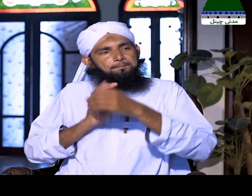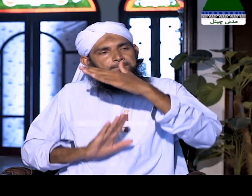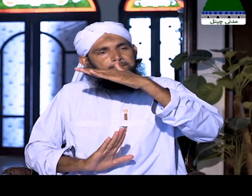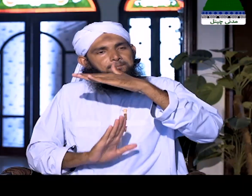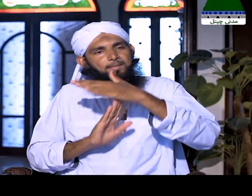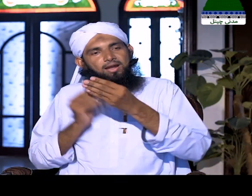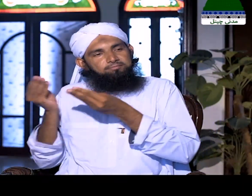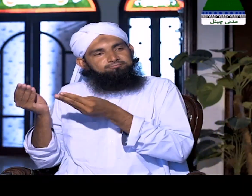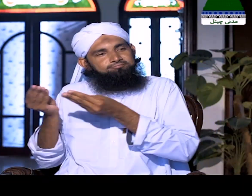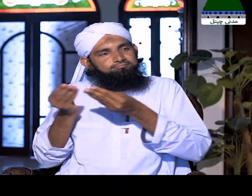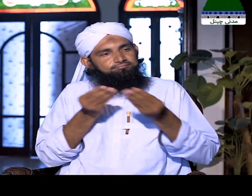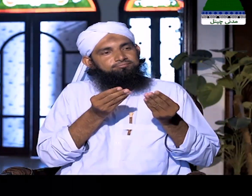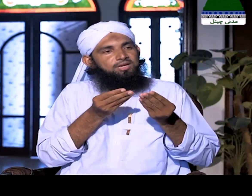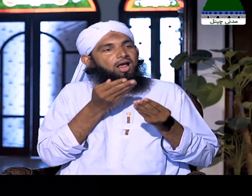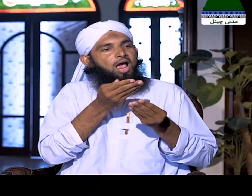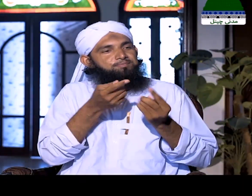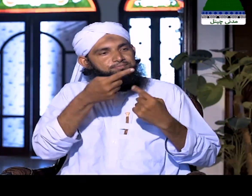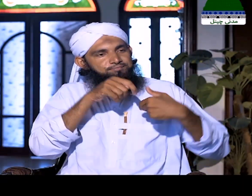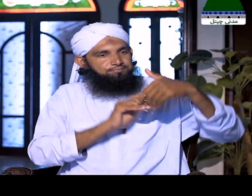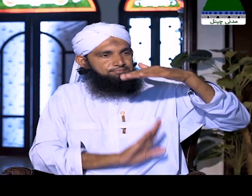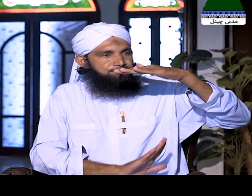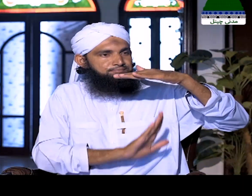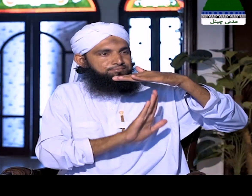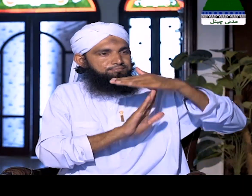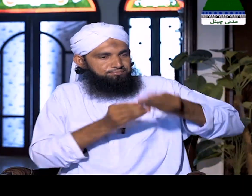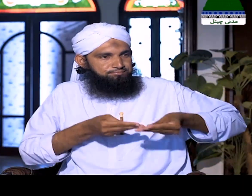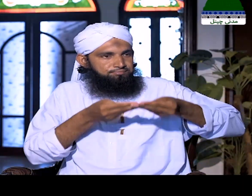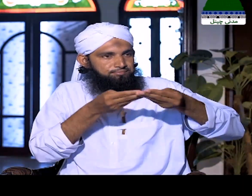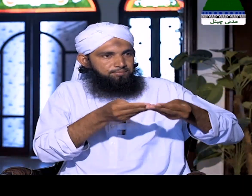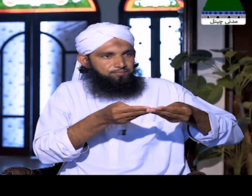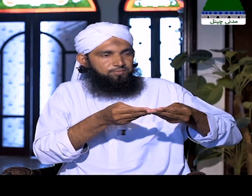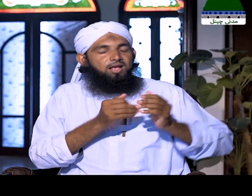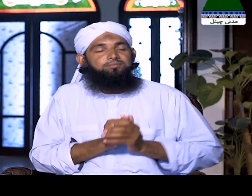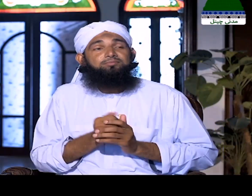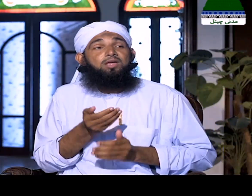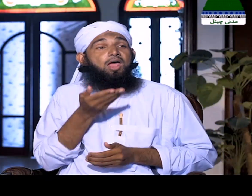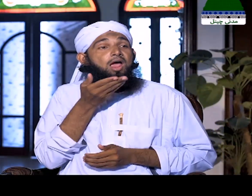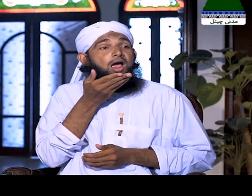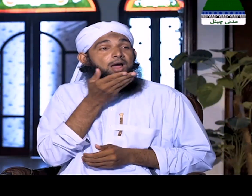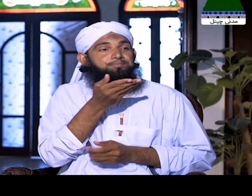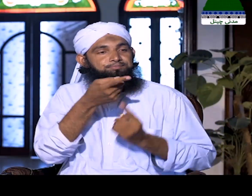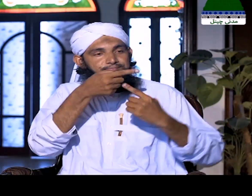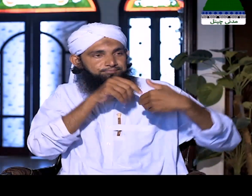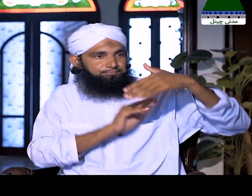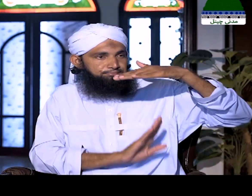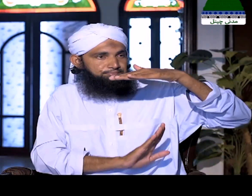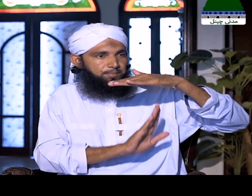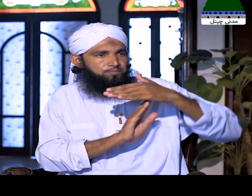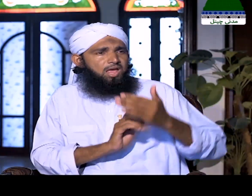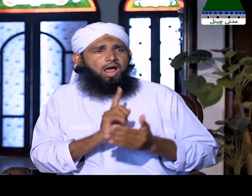حماد بن سلمہ کی طرف۔ اما بعد، اے حماد بن سلمہ، اللہ پاک آپ